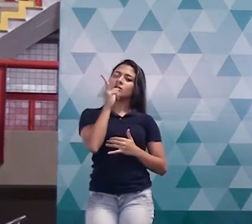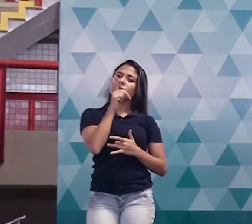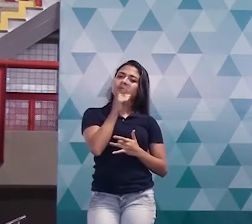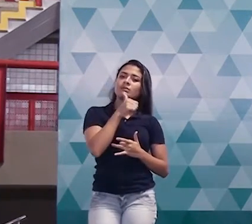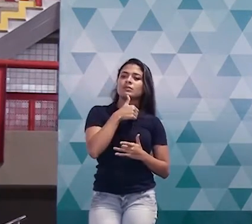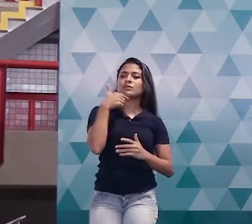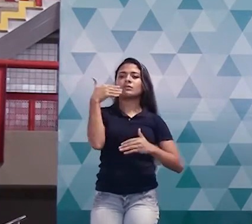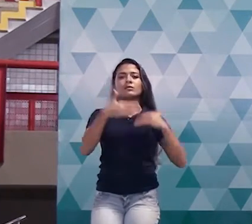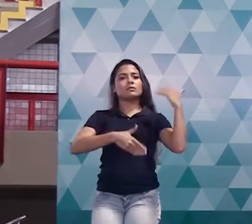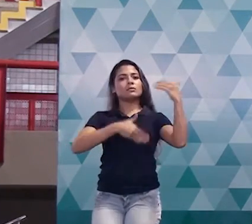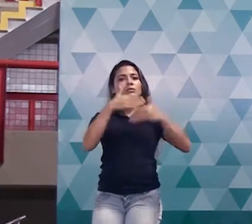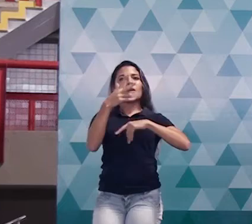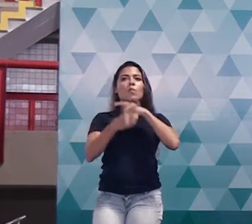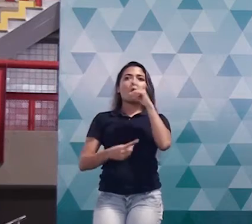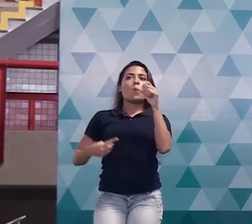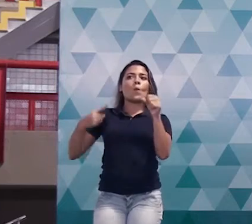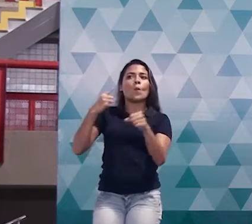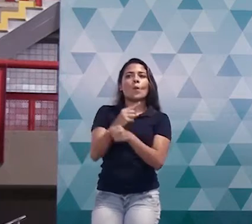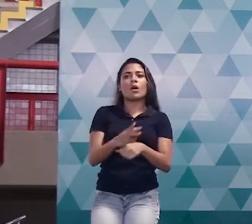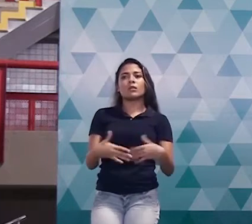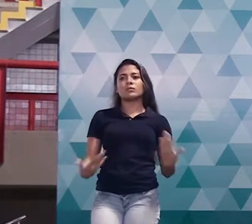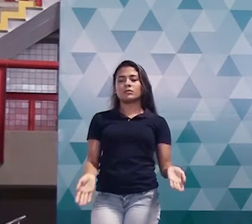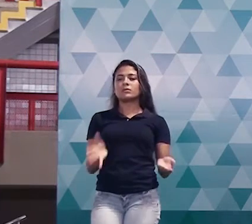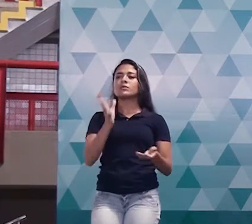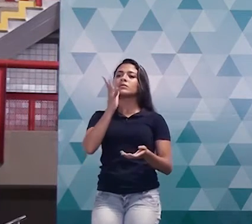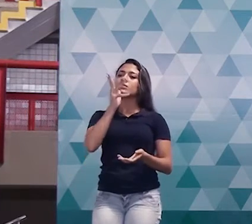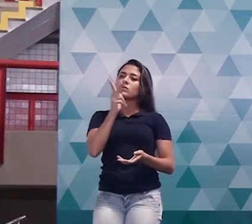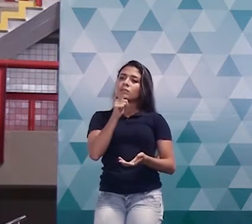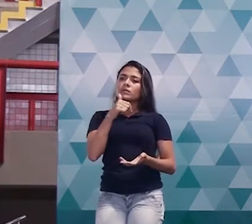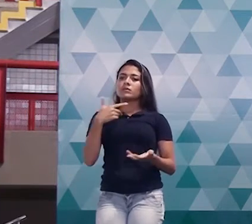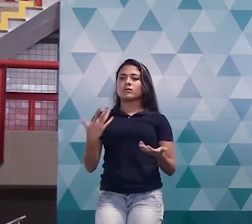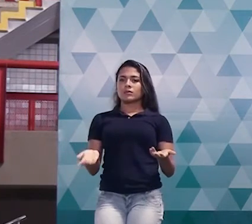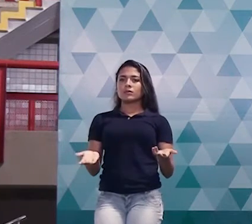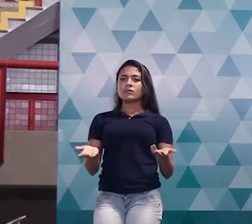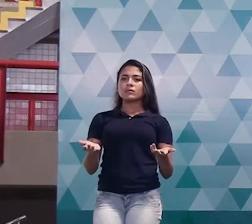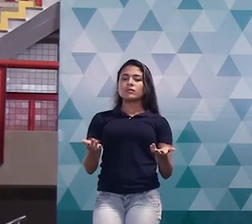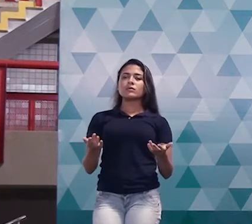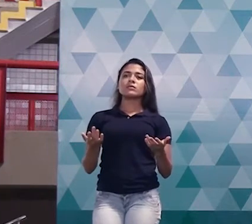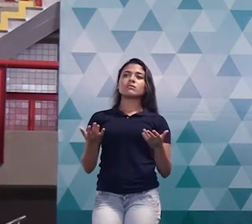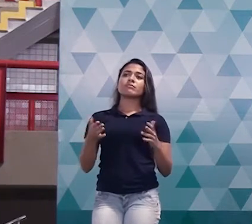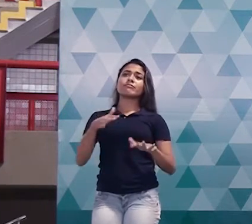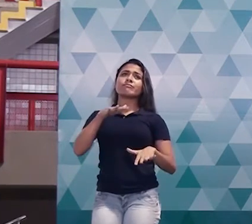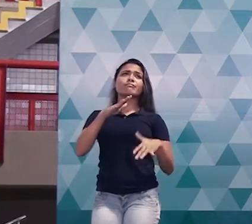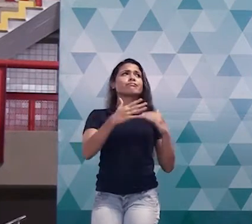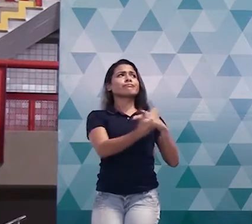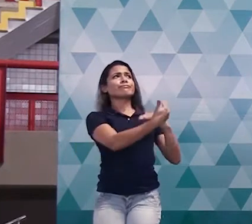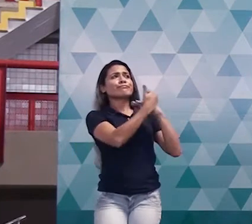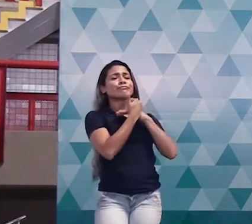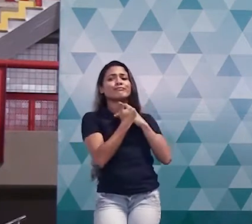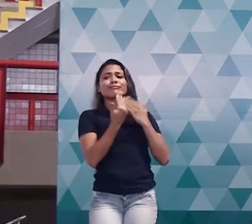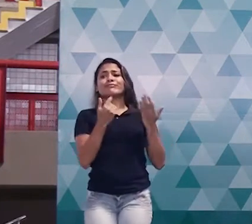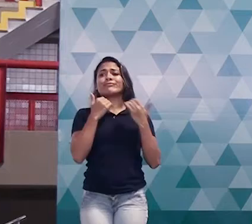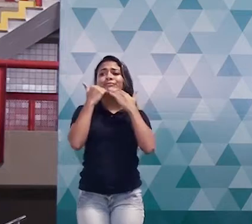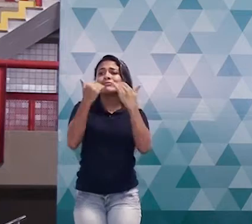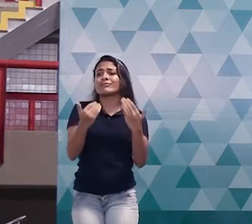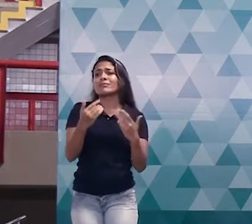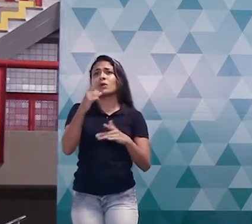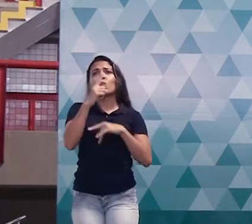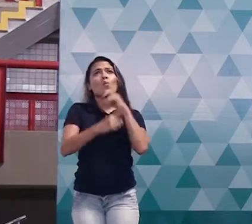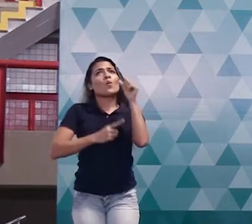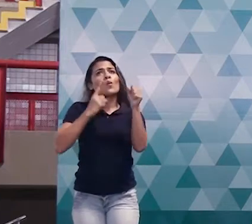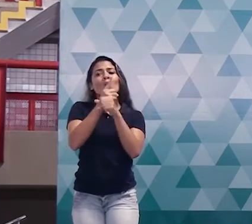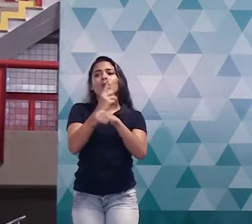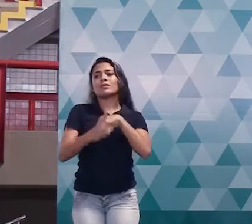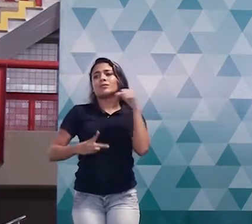ajuda chega já passou um ano, não vai fazer mais sentido, né? Às vezes mais de um ano, dependendo das tarefas do rei, né? Quando é que vai